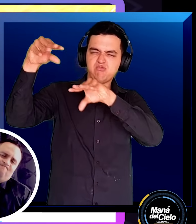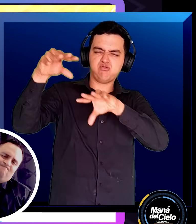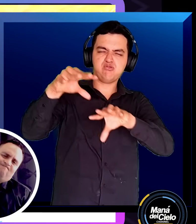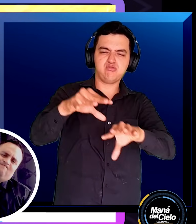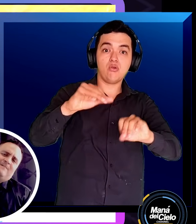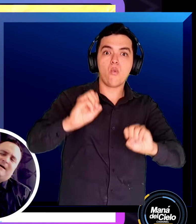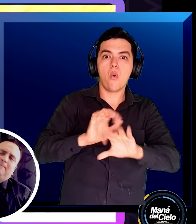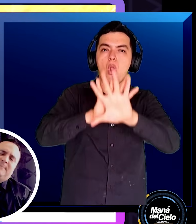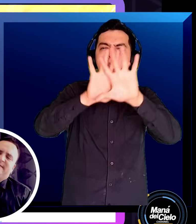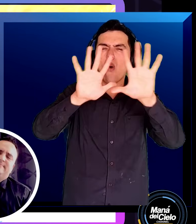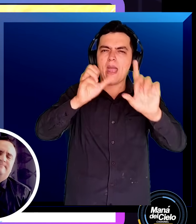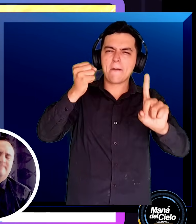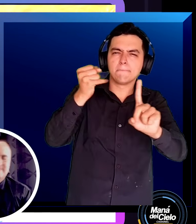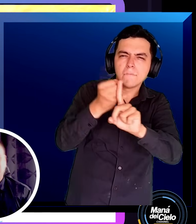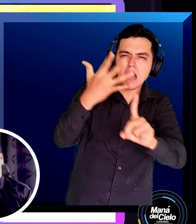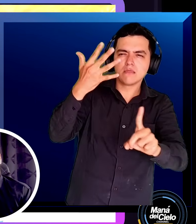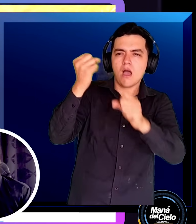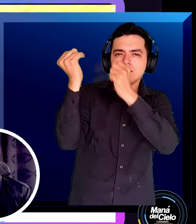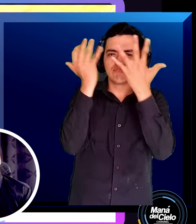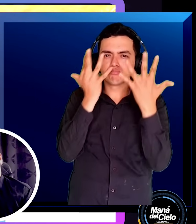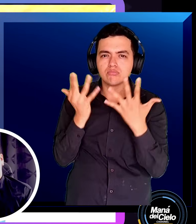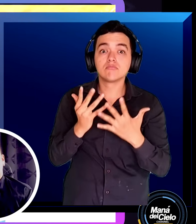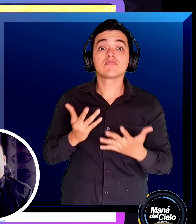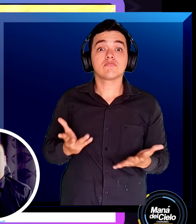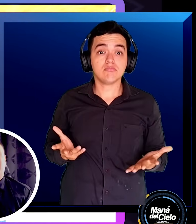tráigame en ese hombre.